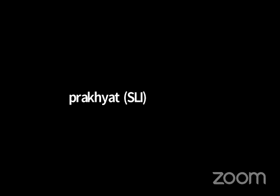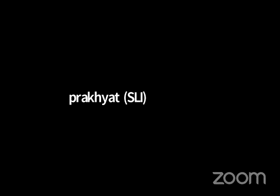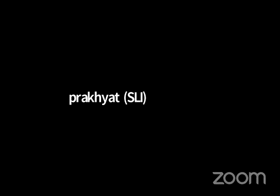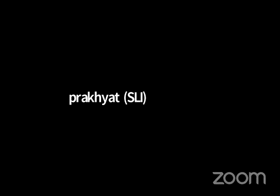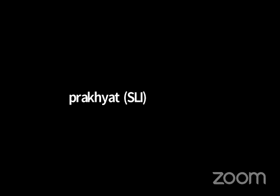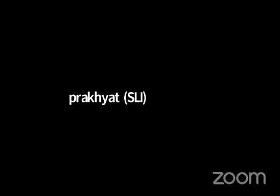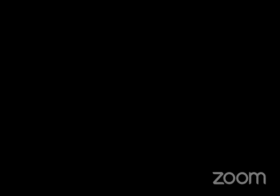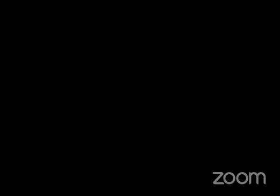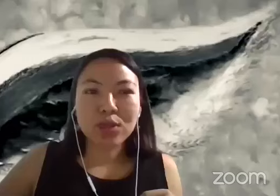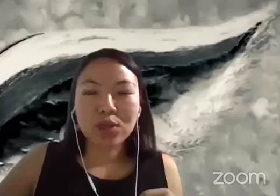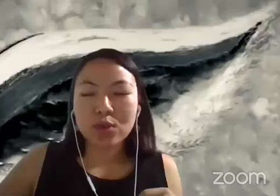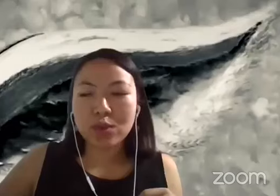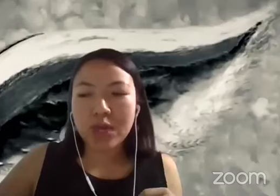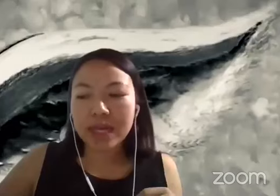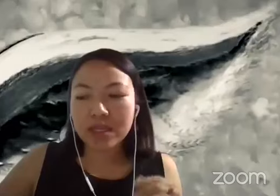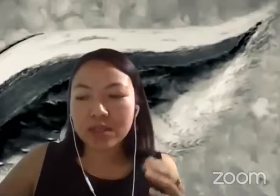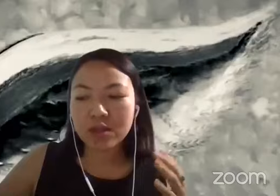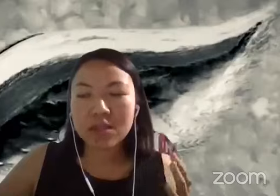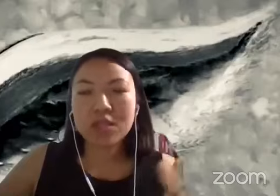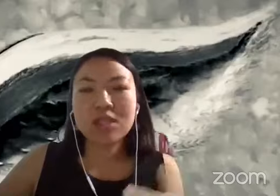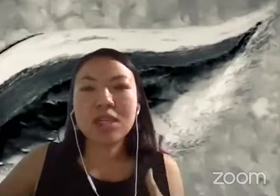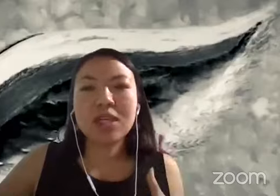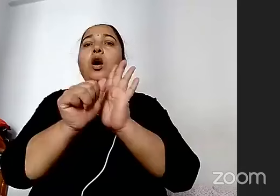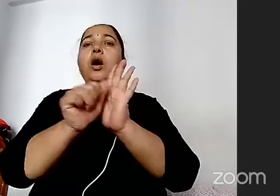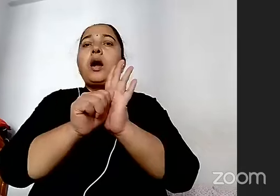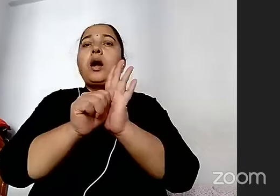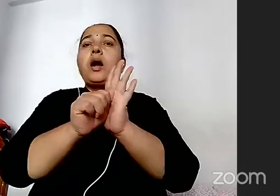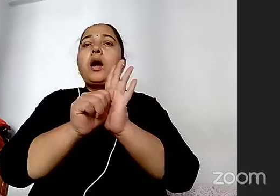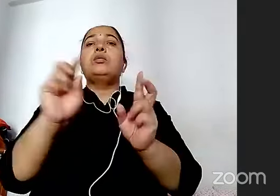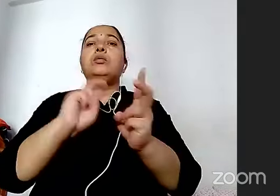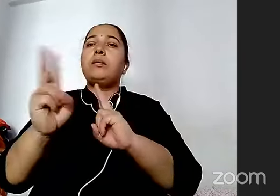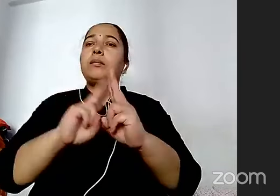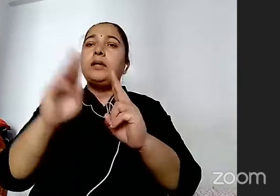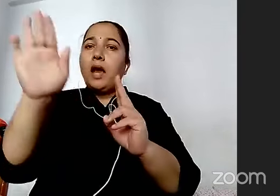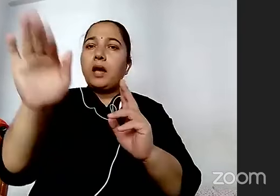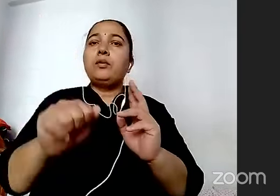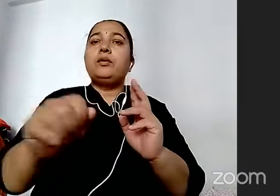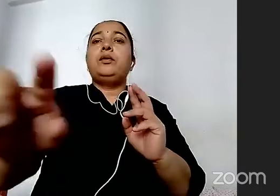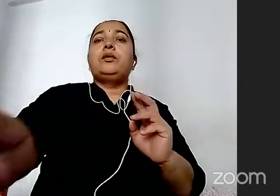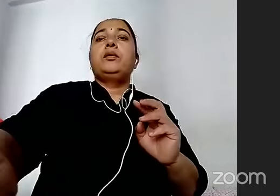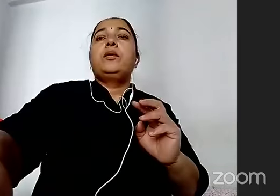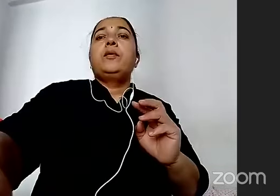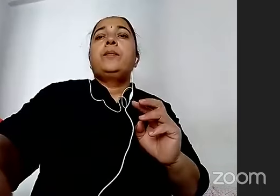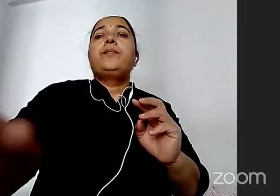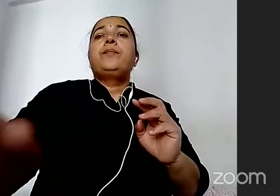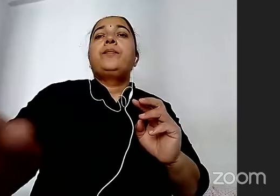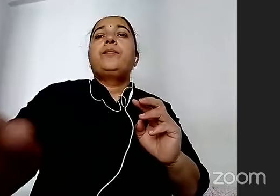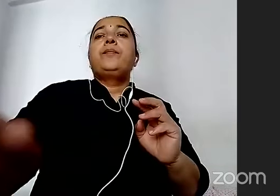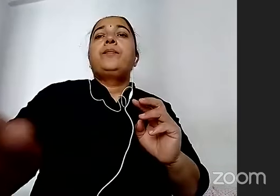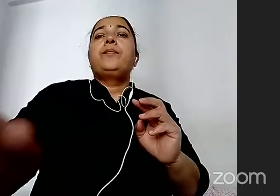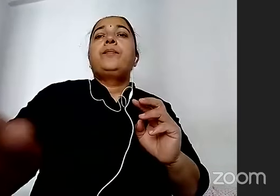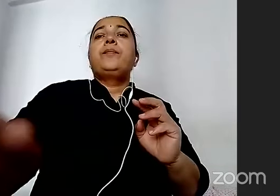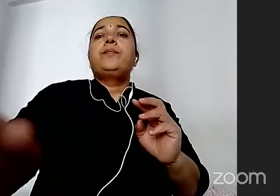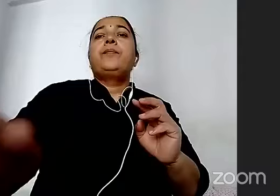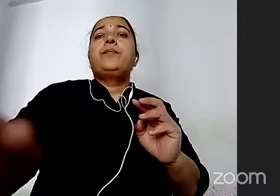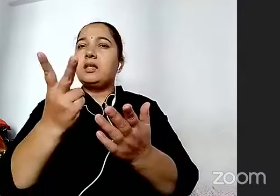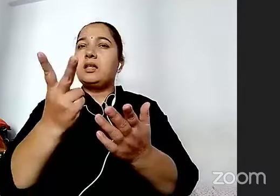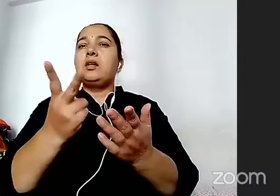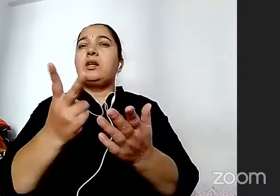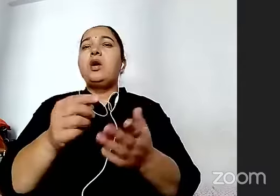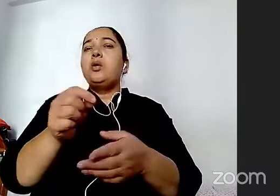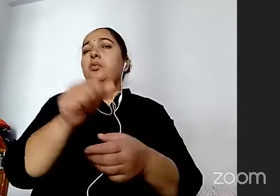सरिताजीको कुरामा नि आएको थियो त्यो कुरा होइन, कसरी चाहिँ सङ्कुचित रूपमा हेरिन्छ, सङ्कुचित रूपमा हेर्न मात्र होइन कि अब त्यसले